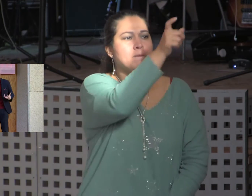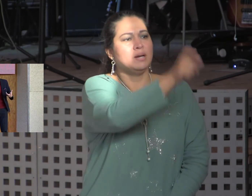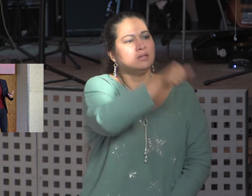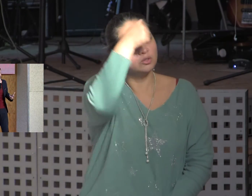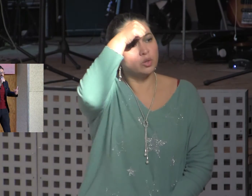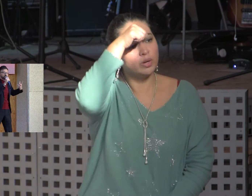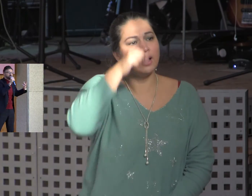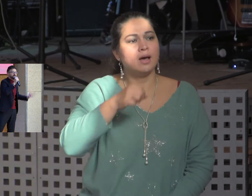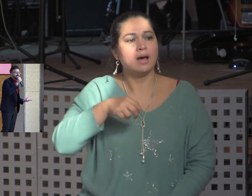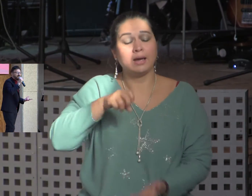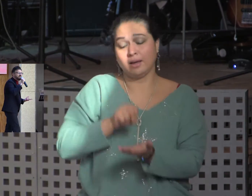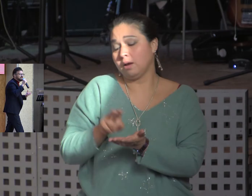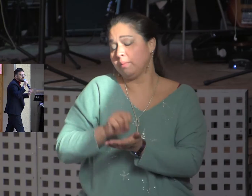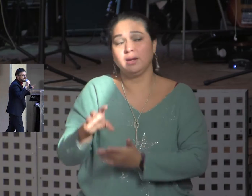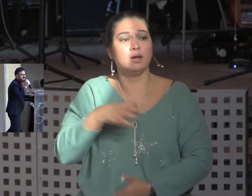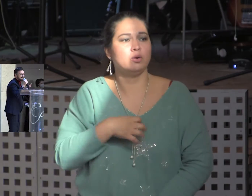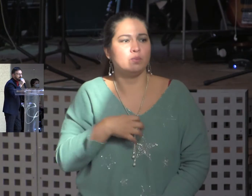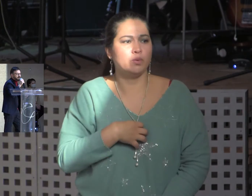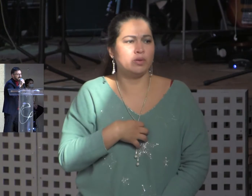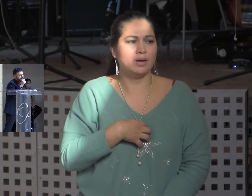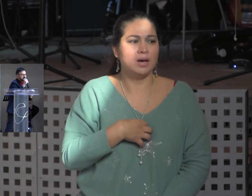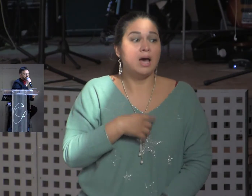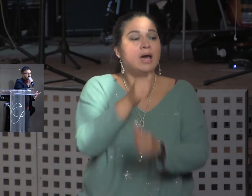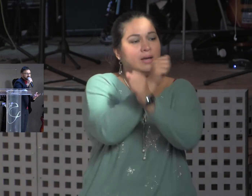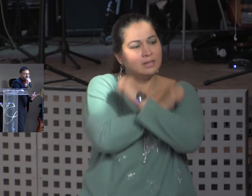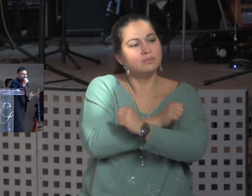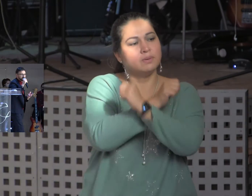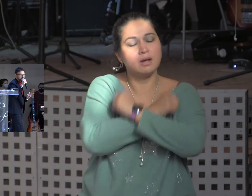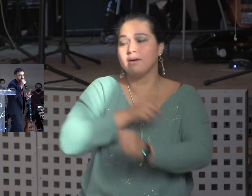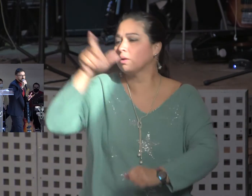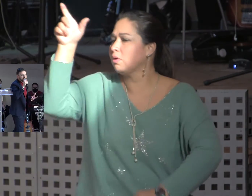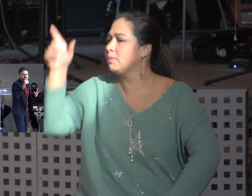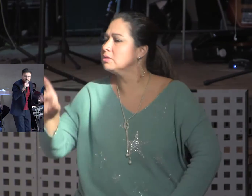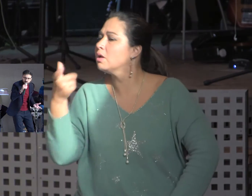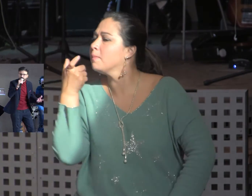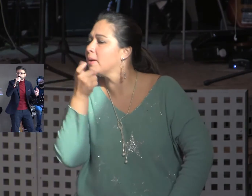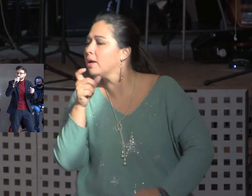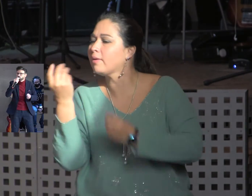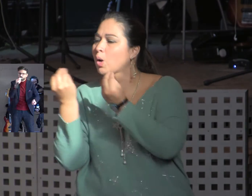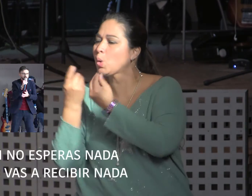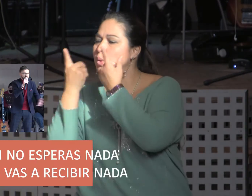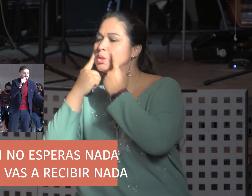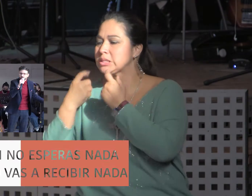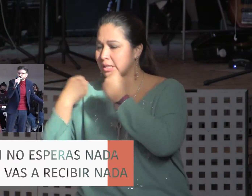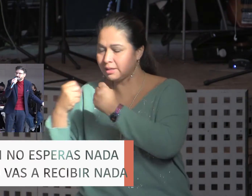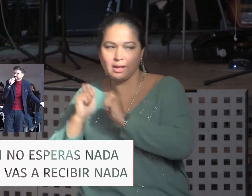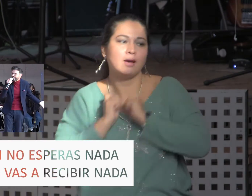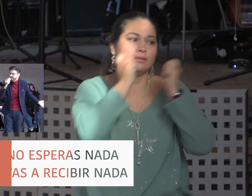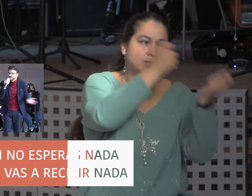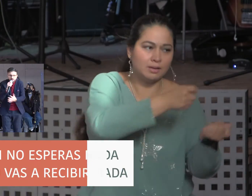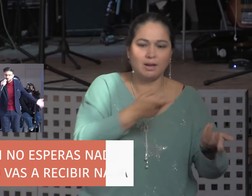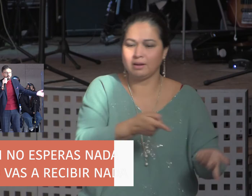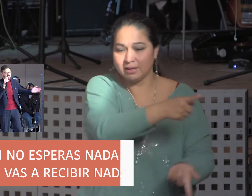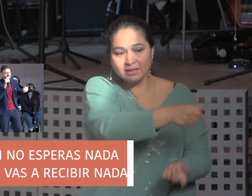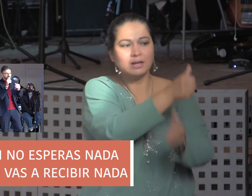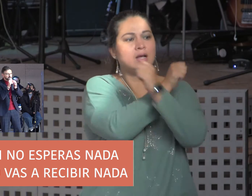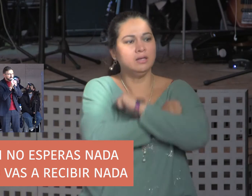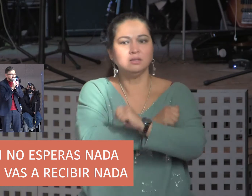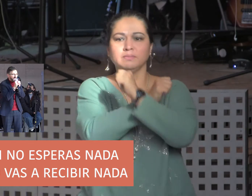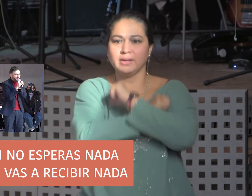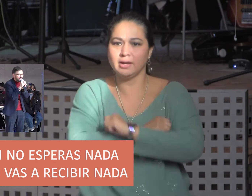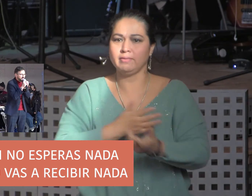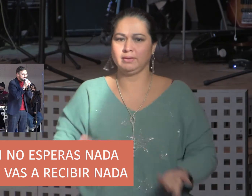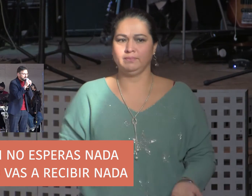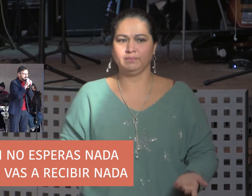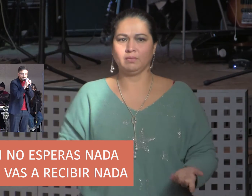que alguien sobre su vida dijera la palabra de sanidad. ¿Qué esperas tú? Porque si no esperas nada, no vas a